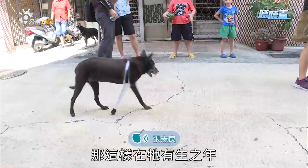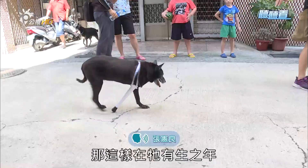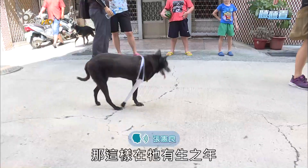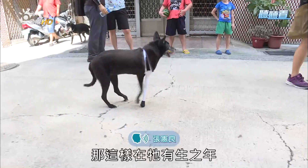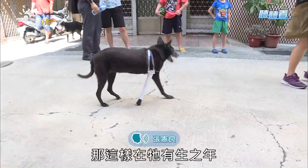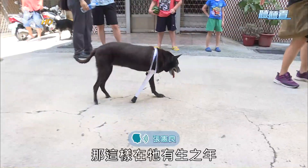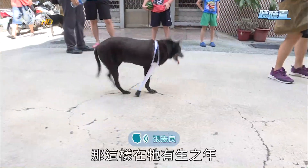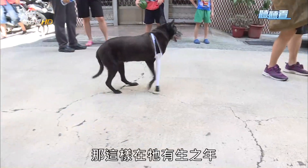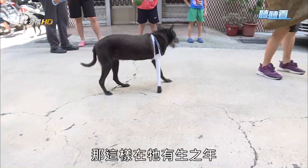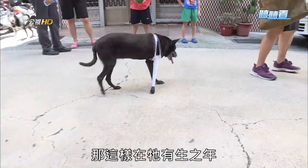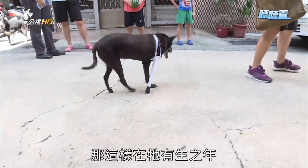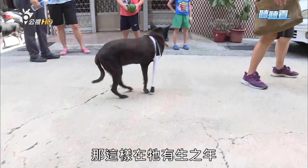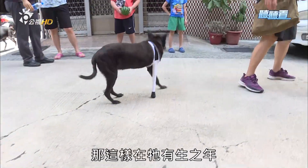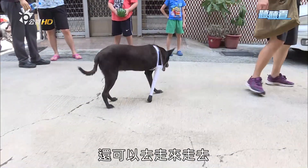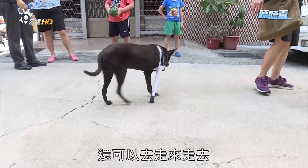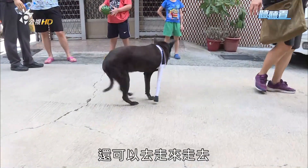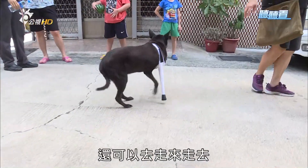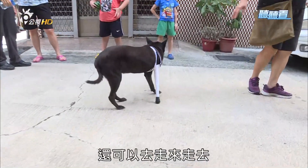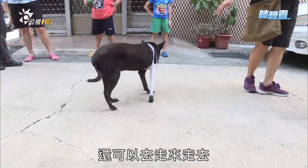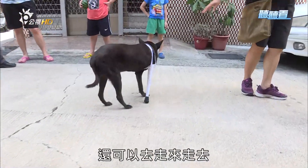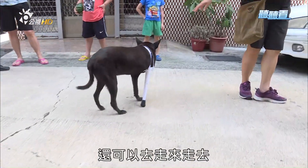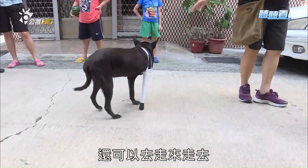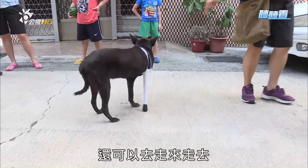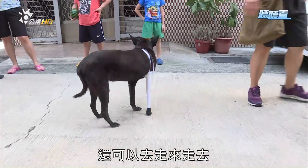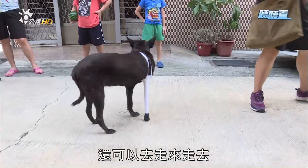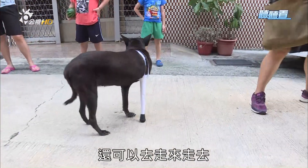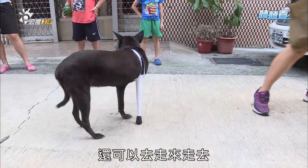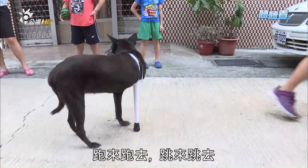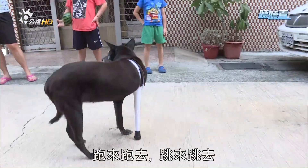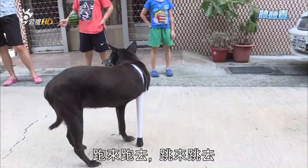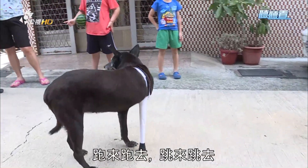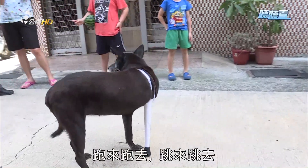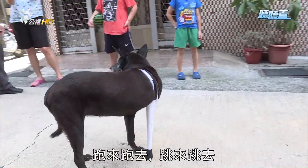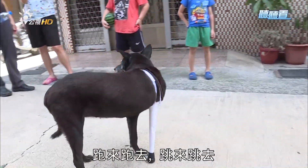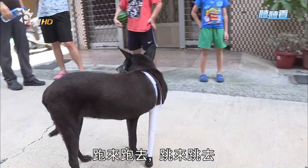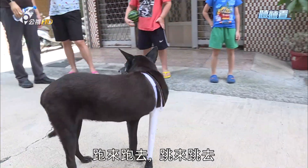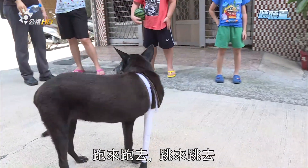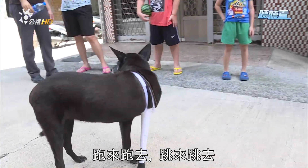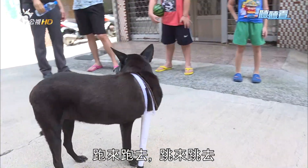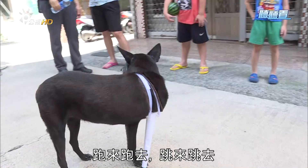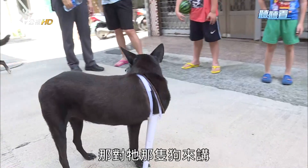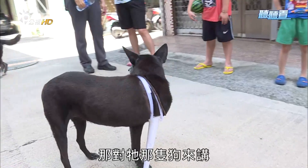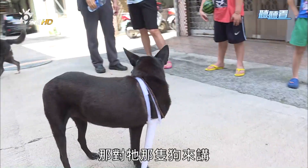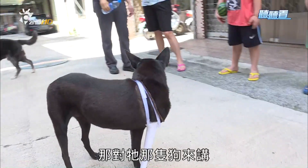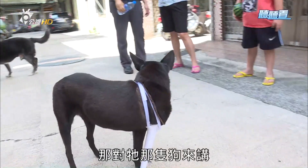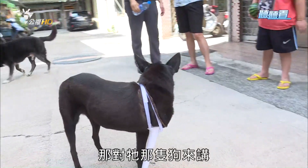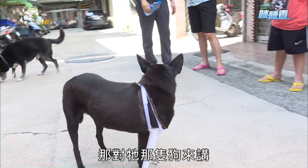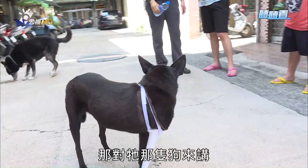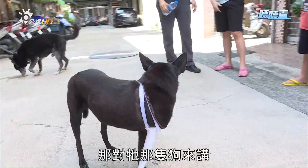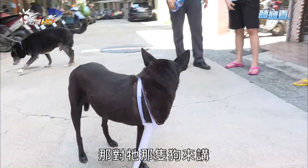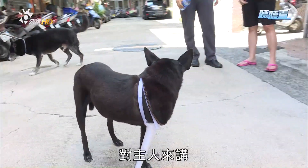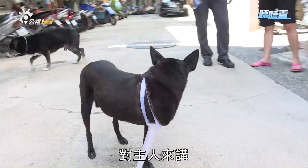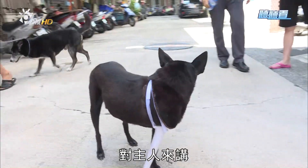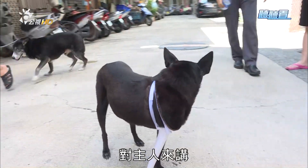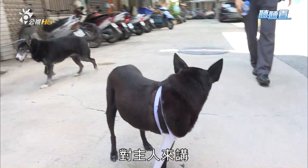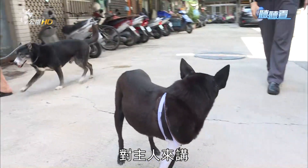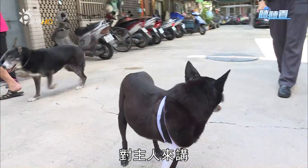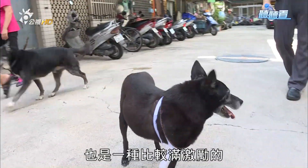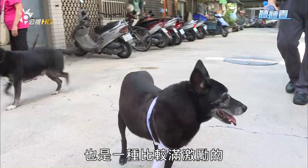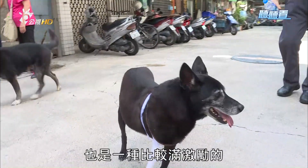样在它有生之年还可以去走来走去、跑来跑去、跳来跳去，那对它那只狗来讲，对主人来讲也是一